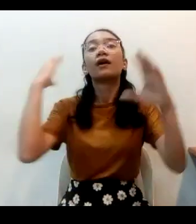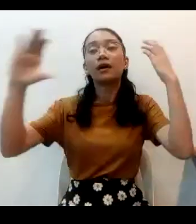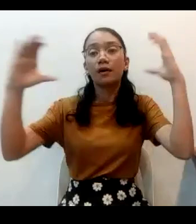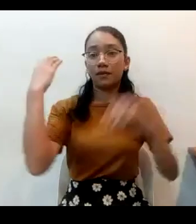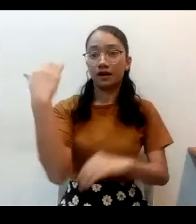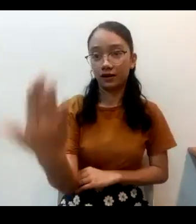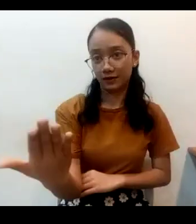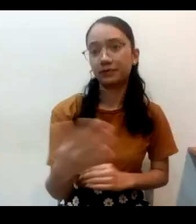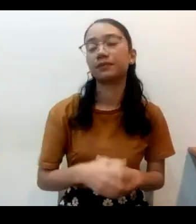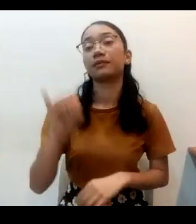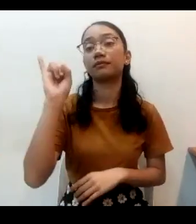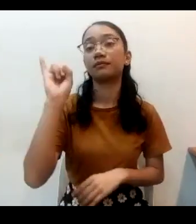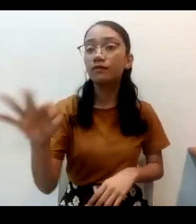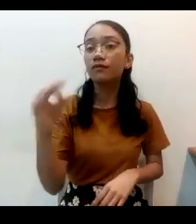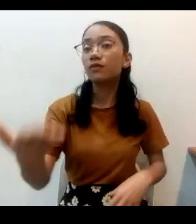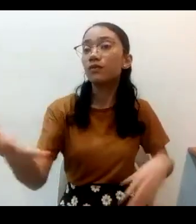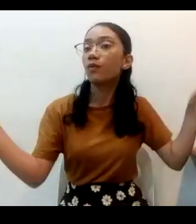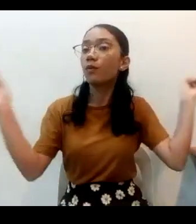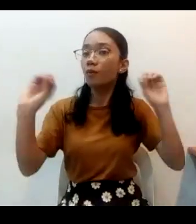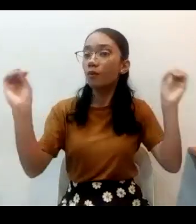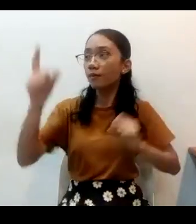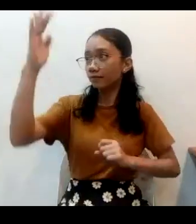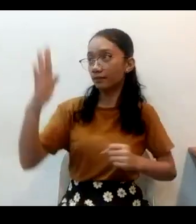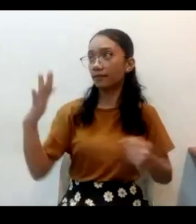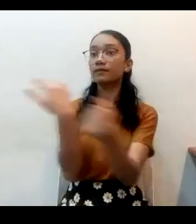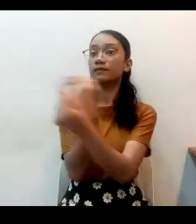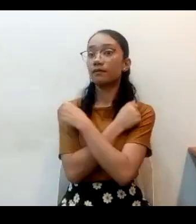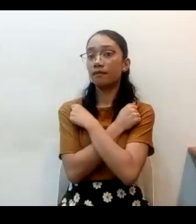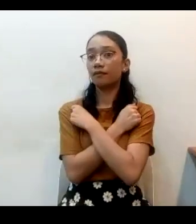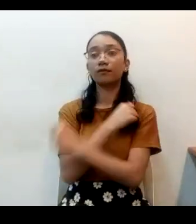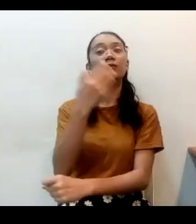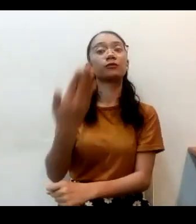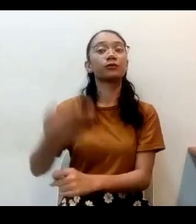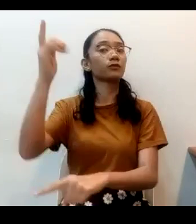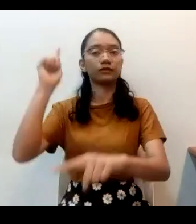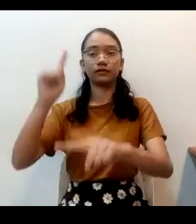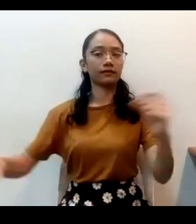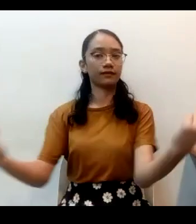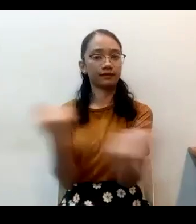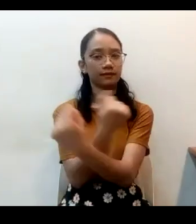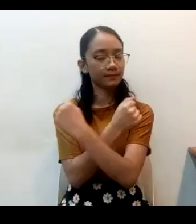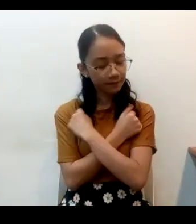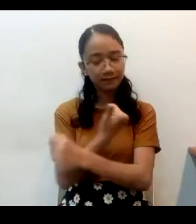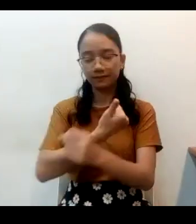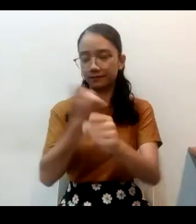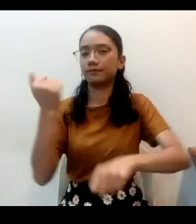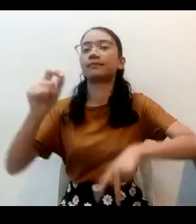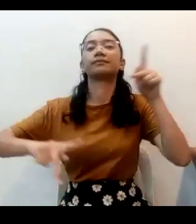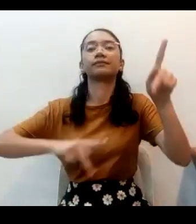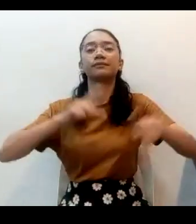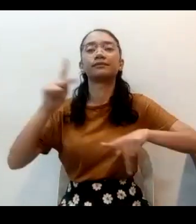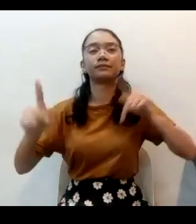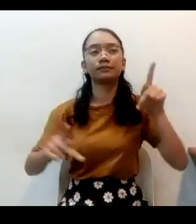yung aral dito na kung wala po tayong matatanggap na pag-ibig mula sa Diyos, hindi po tayo matututong magmahal. Why the born-again Christian can